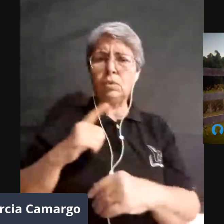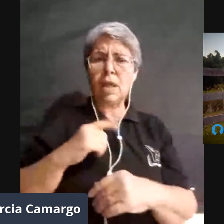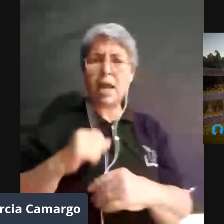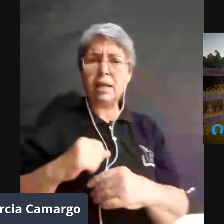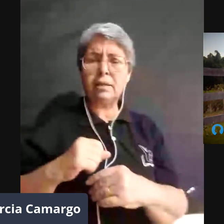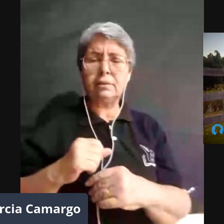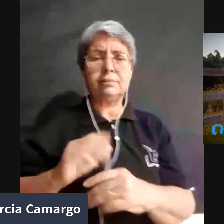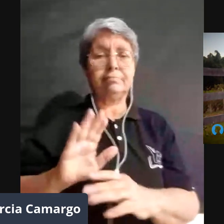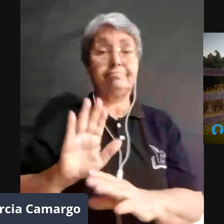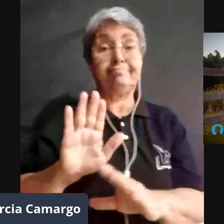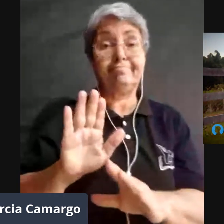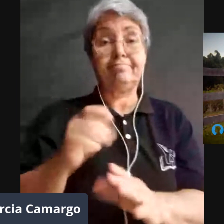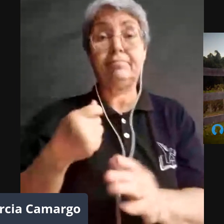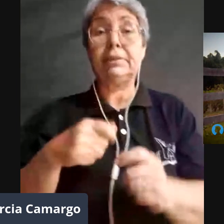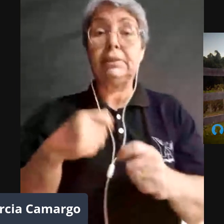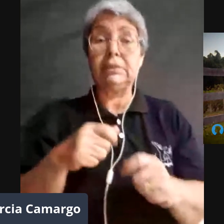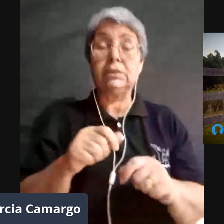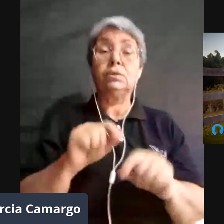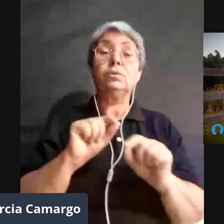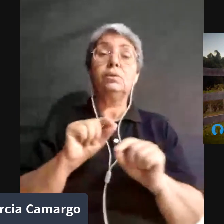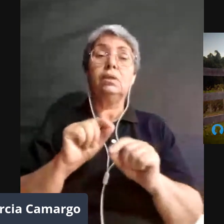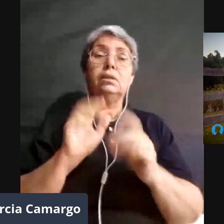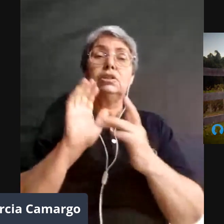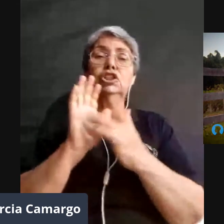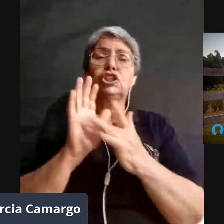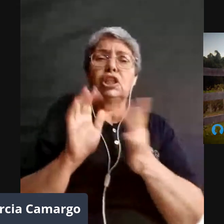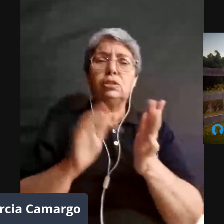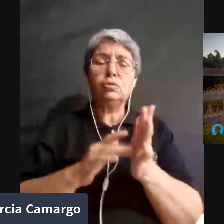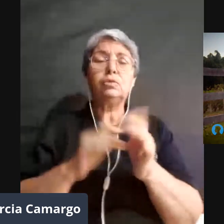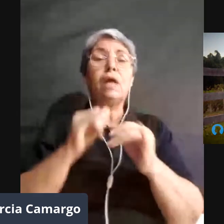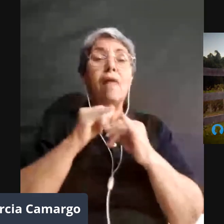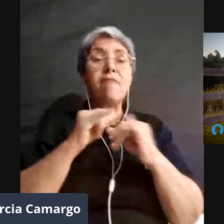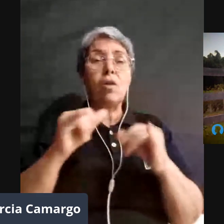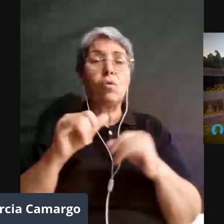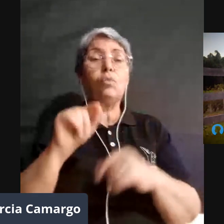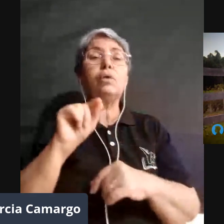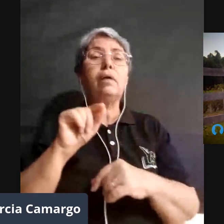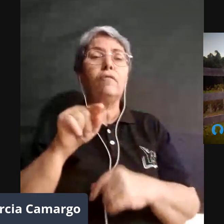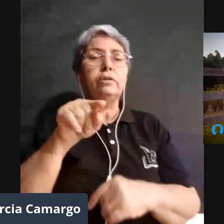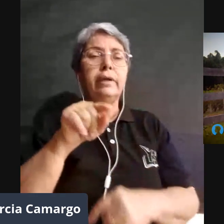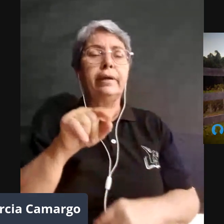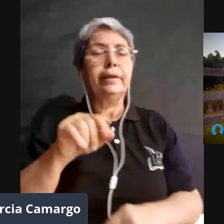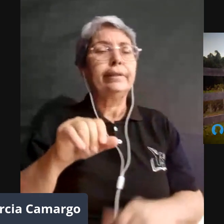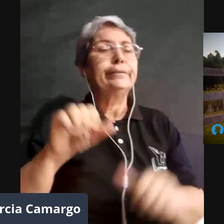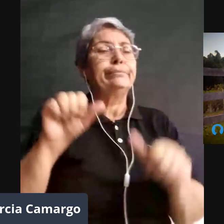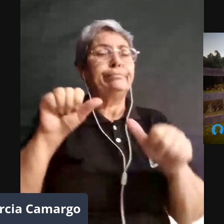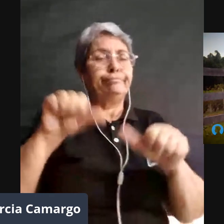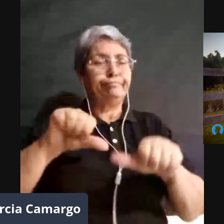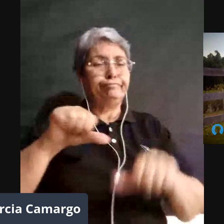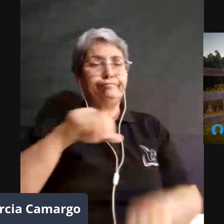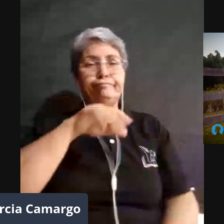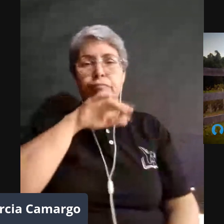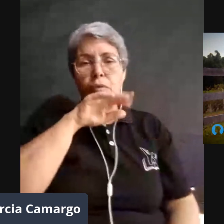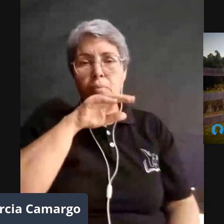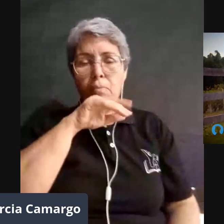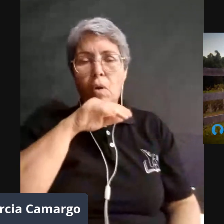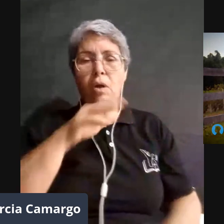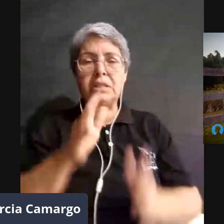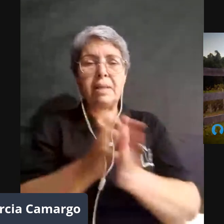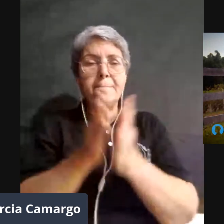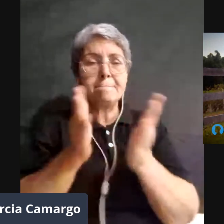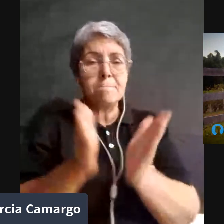necessário Jesus dizer assim, e não sabes que és desgraçado e miserável e pobre e cego e